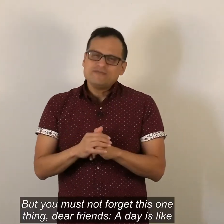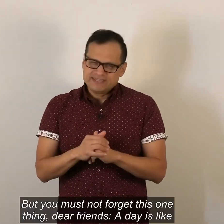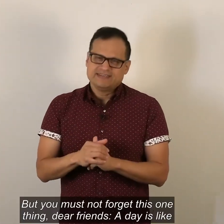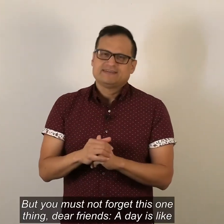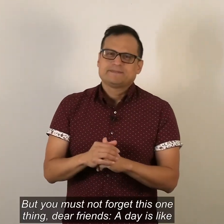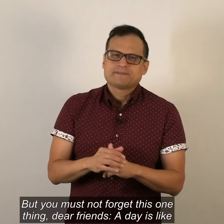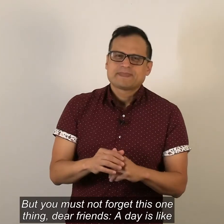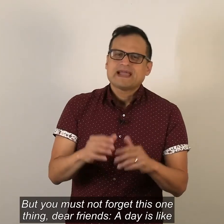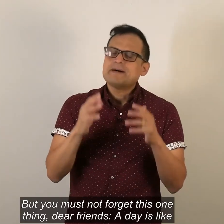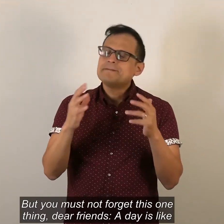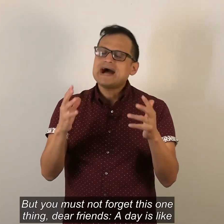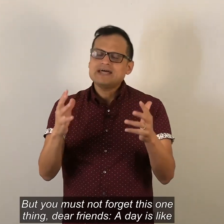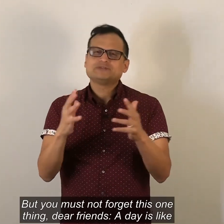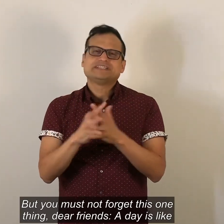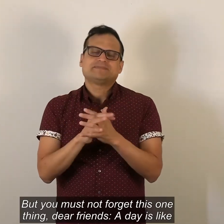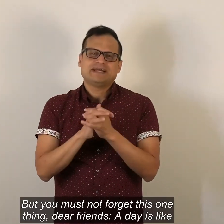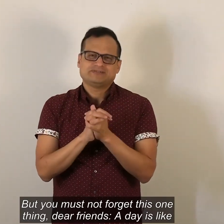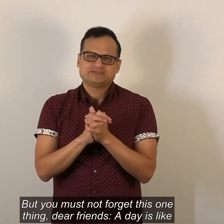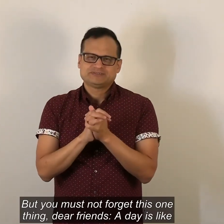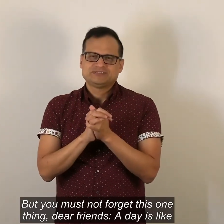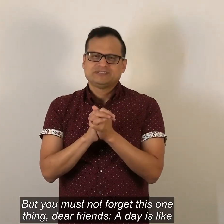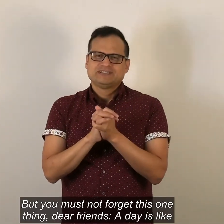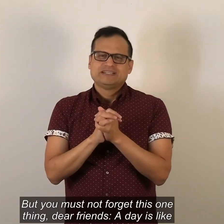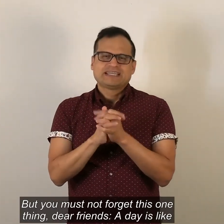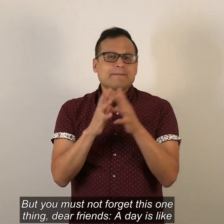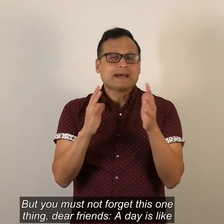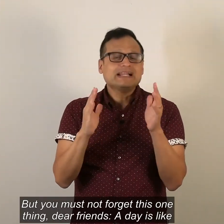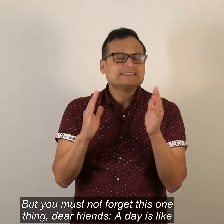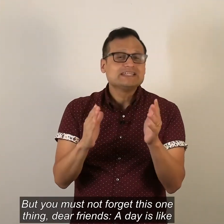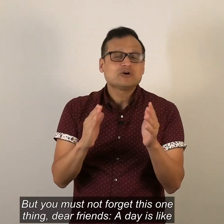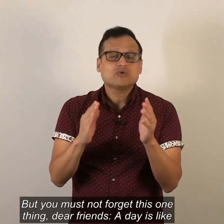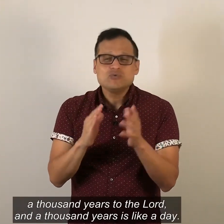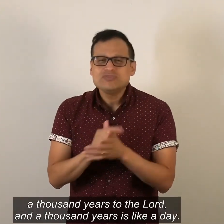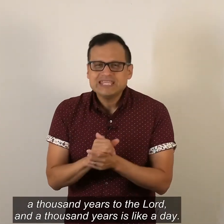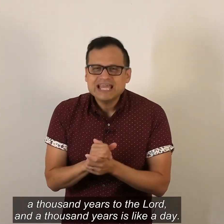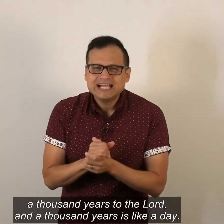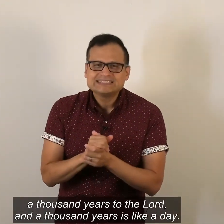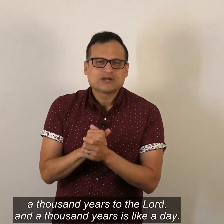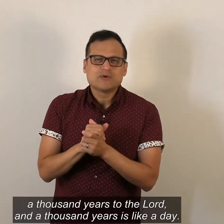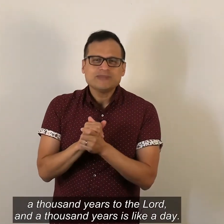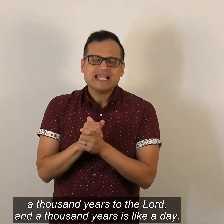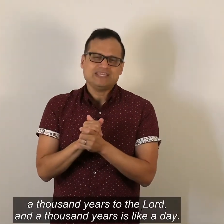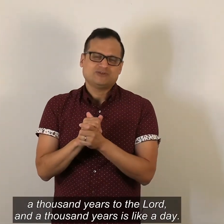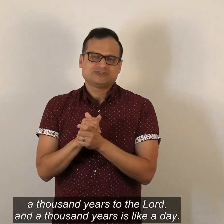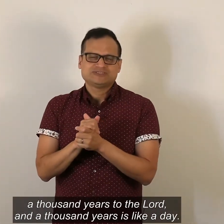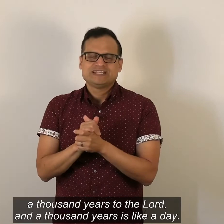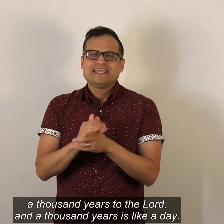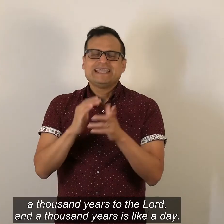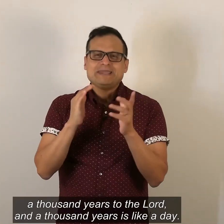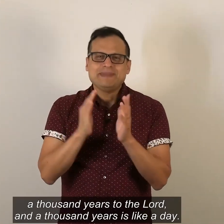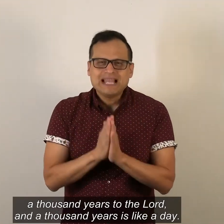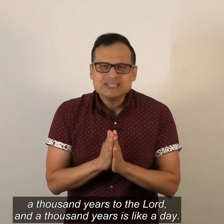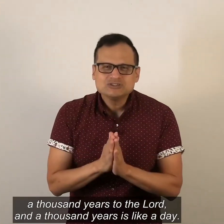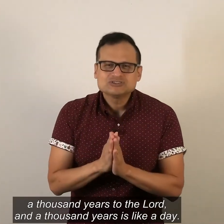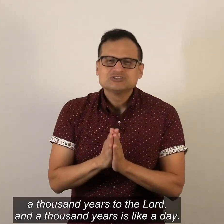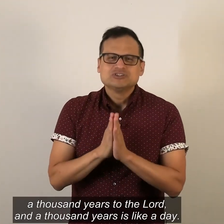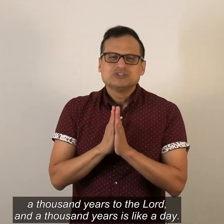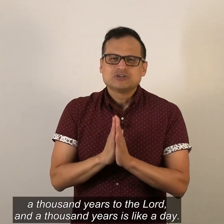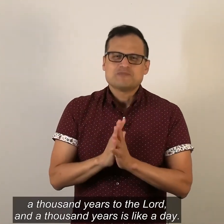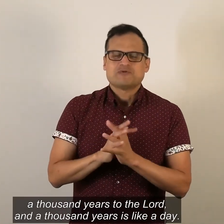olviden, amados hermanos, que para el Señor un día es como 1,000 años. Y 1,000 años como un